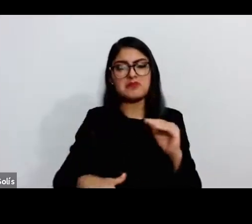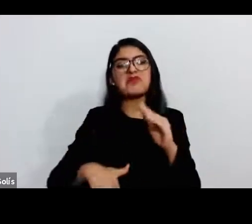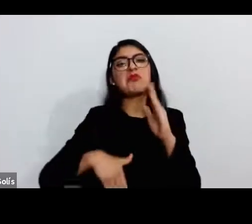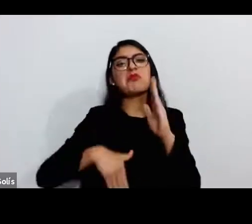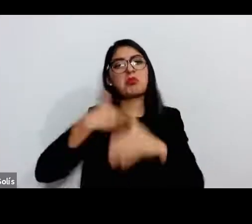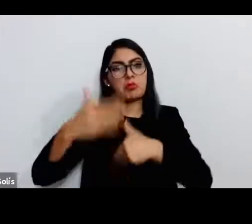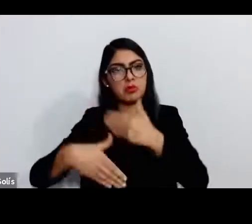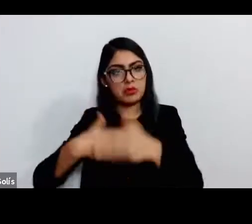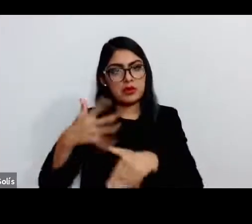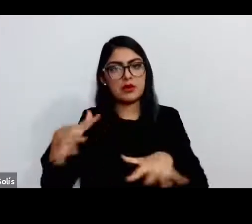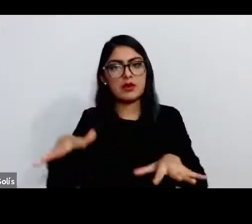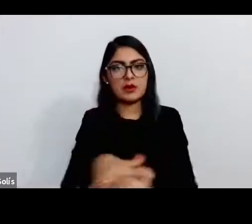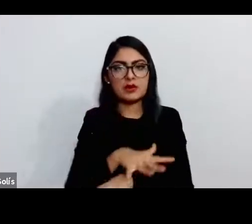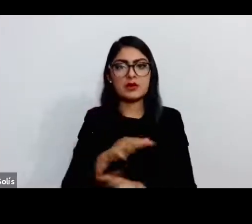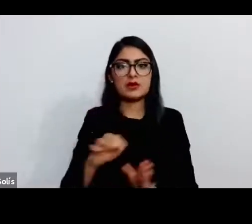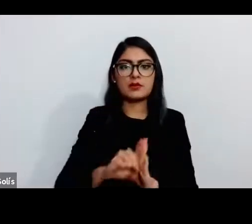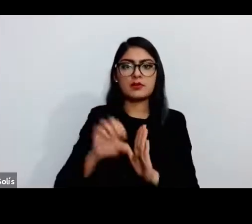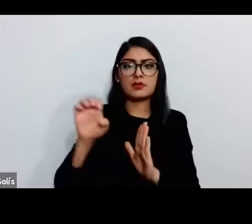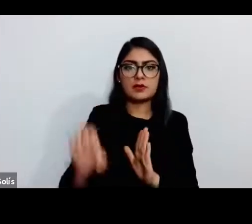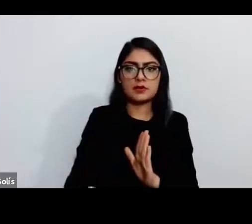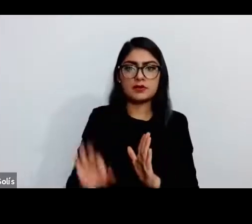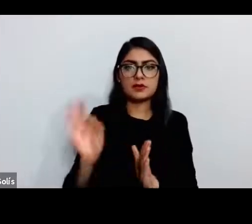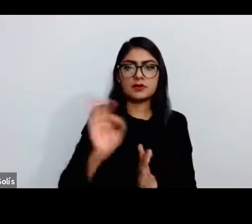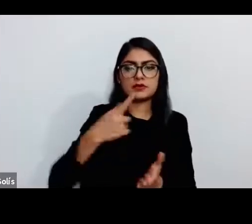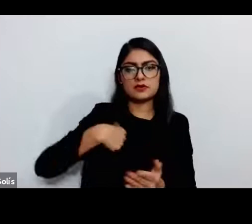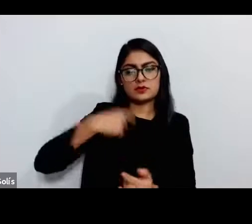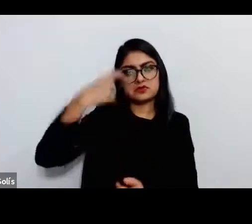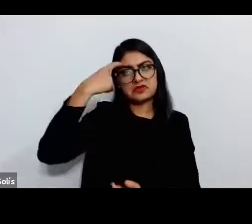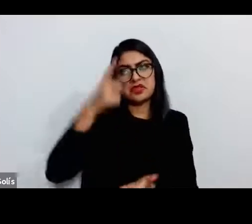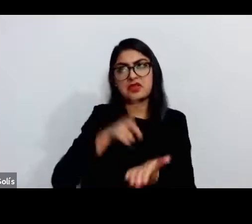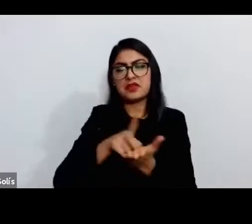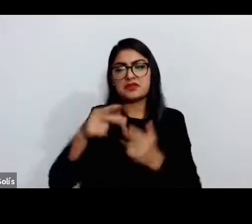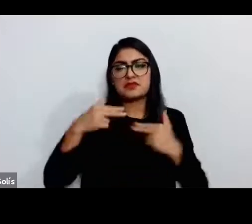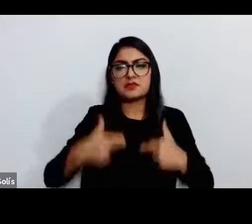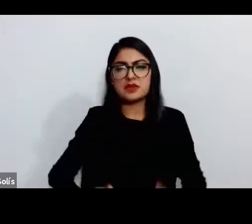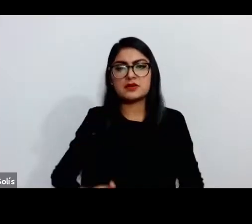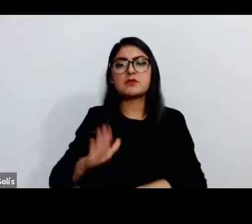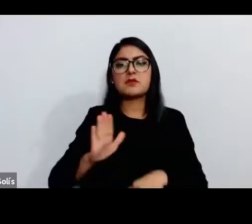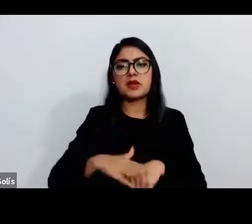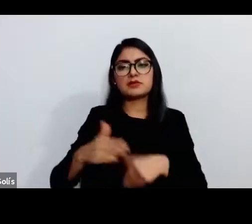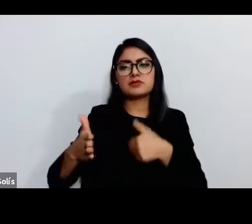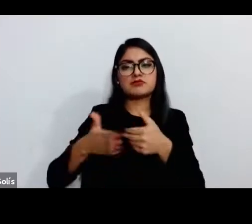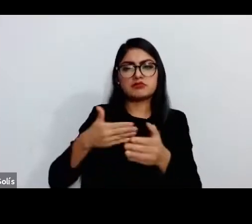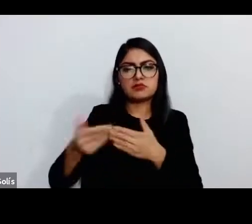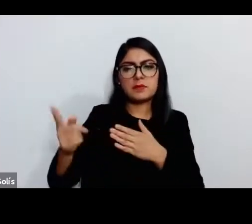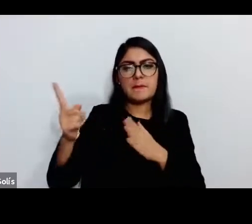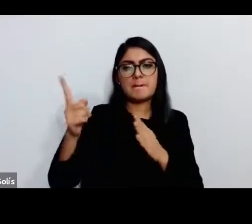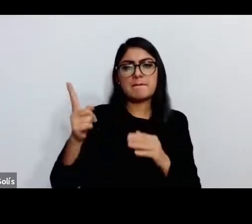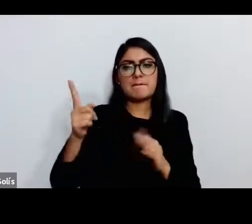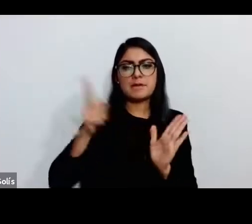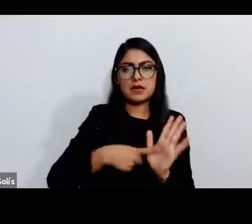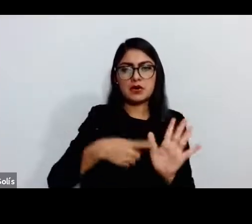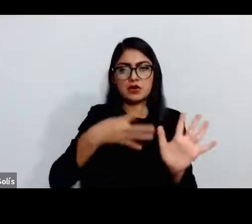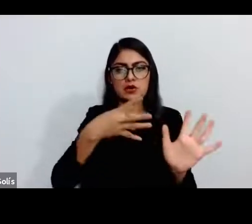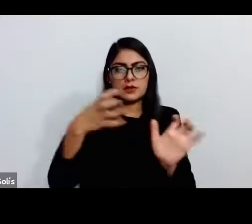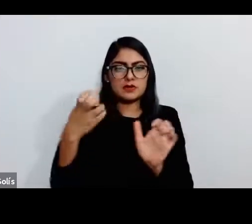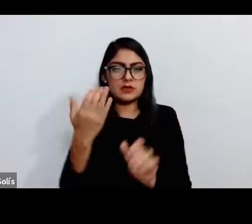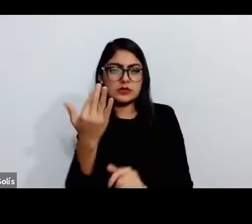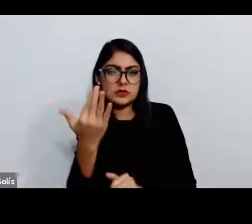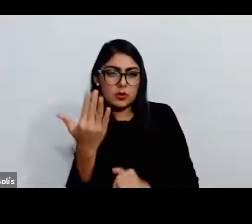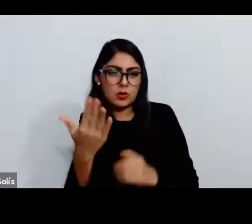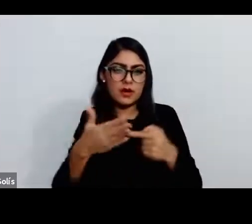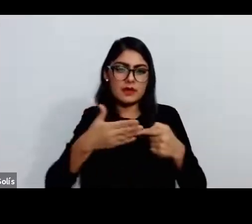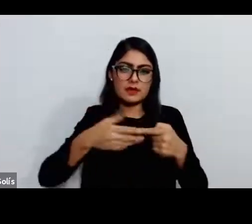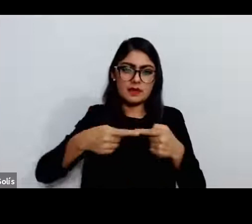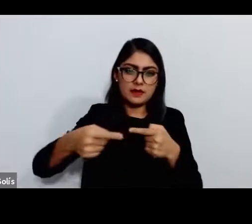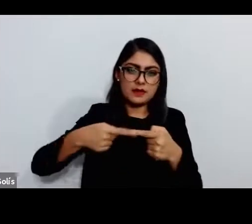ejemplo, cuando hablamos de derechos humanos en un sentido moderno, digamos, a partir de mediados del siglo XX, los derechos humanos